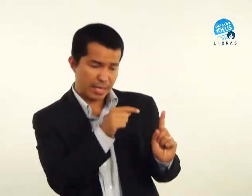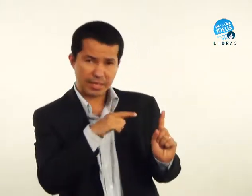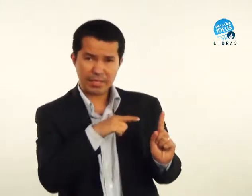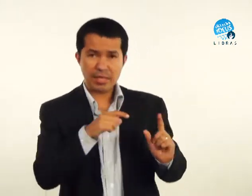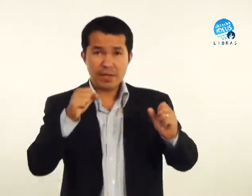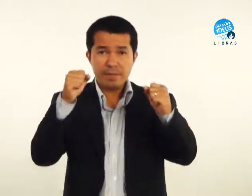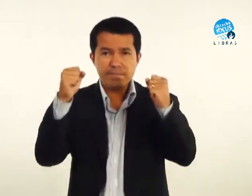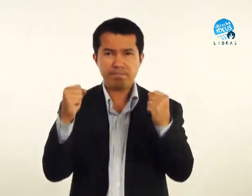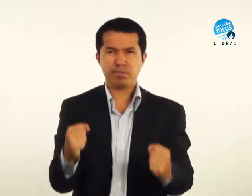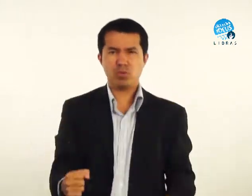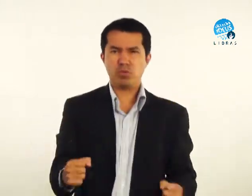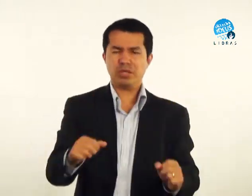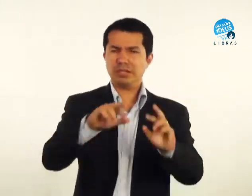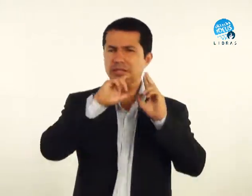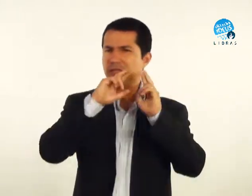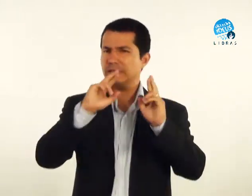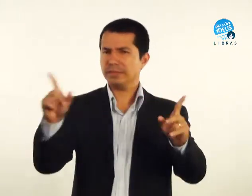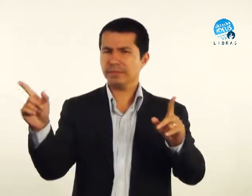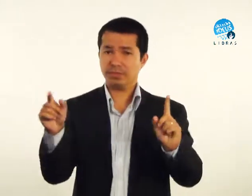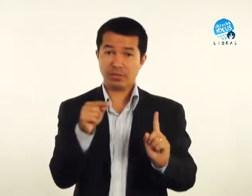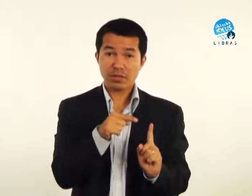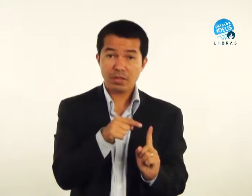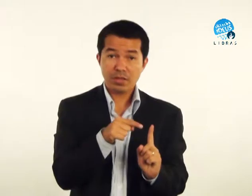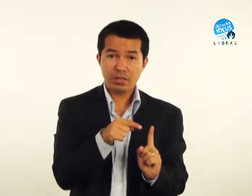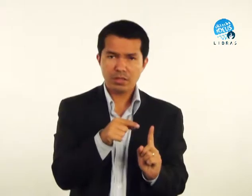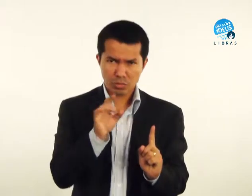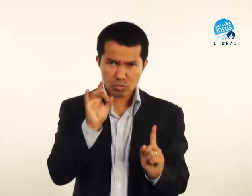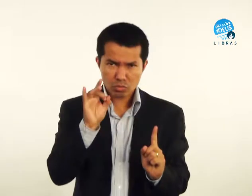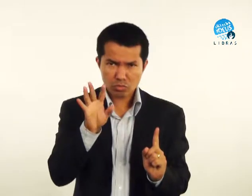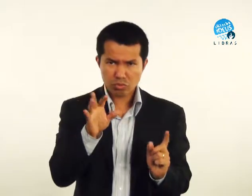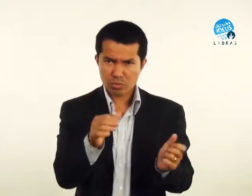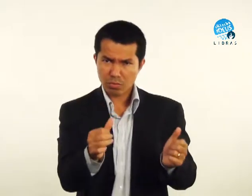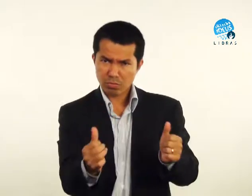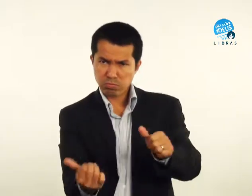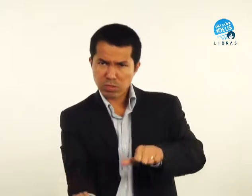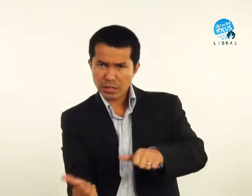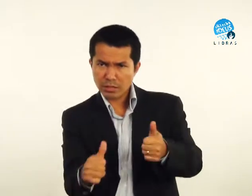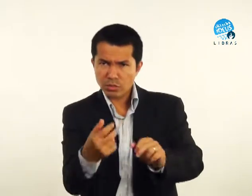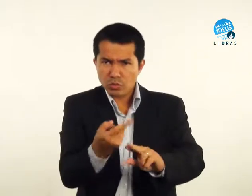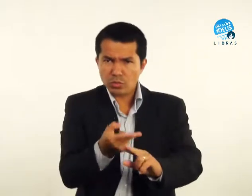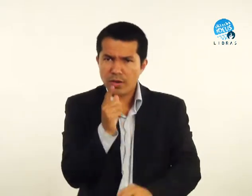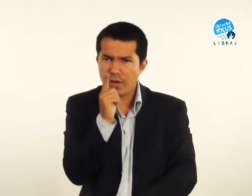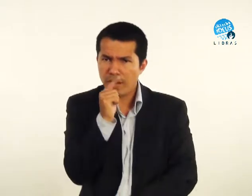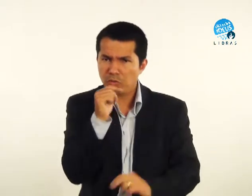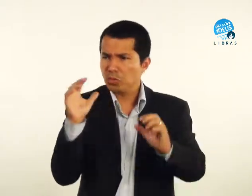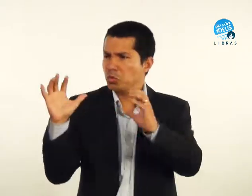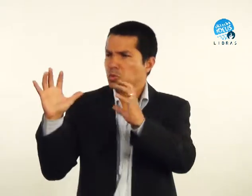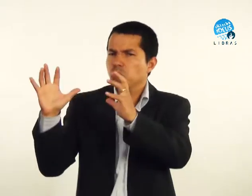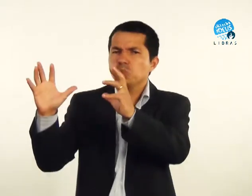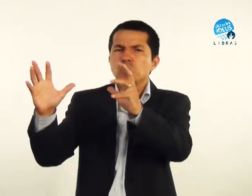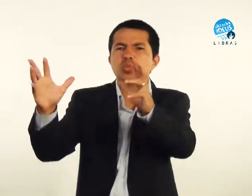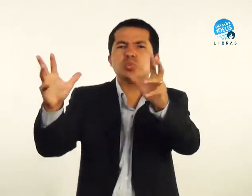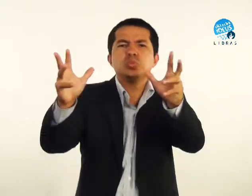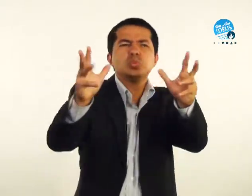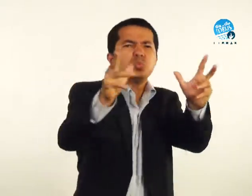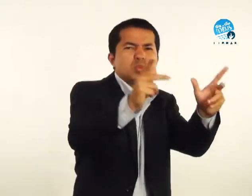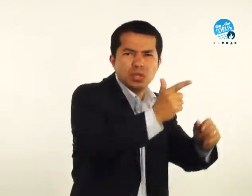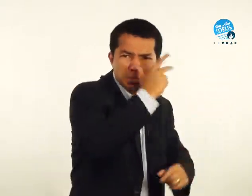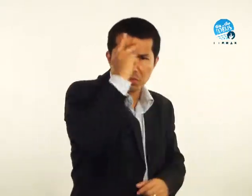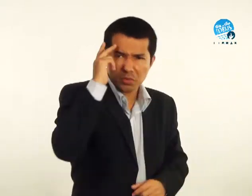um poder diferente. O poder de não batizar apenas as pessoas na água, como todo mundo batiza